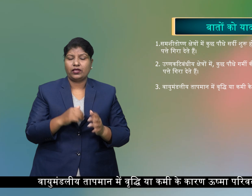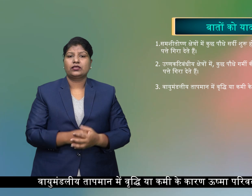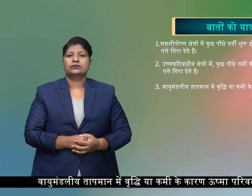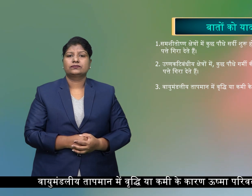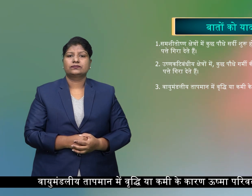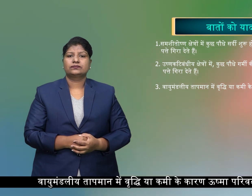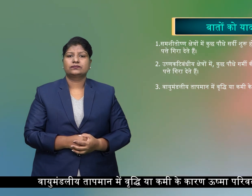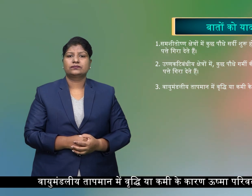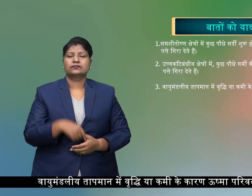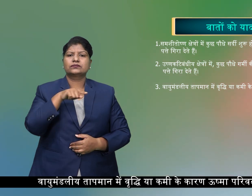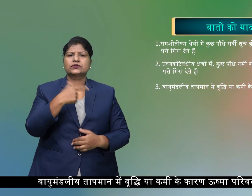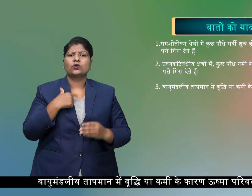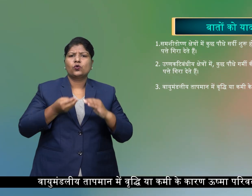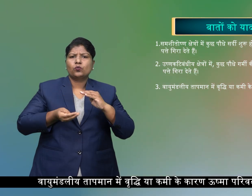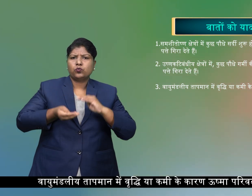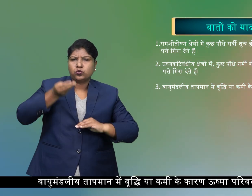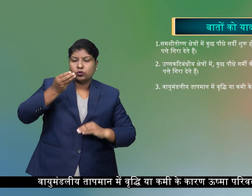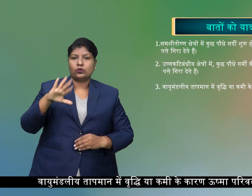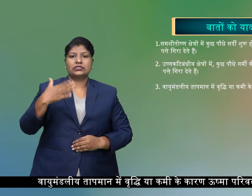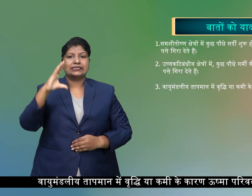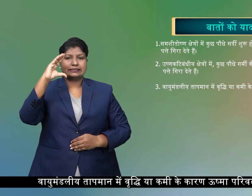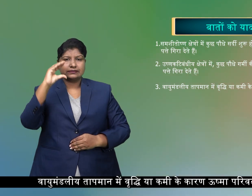या कमी के कारण ऊष्मा परिवर्तन होता है।